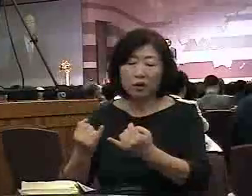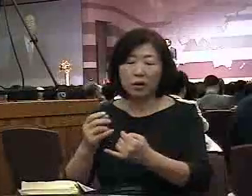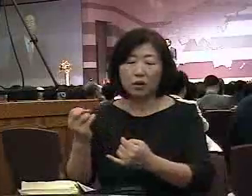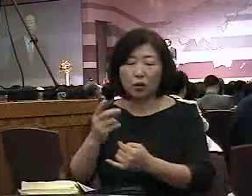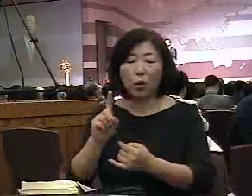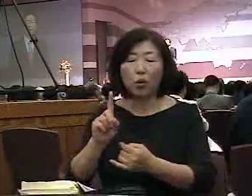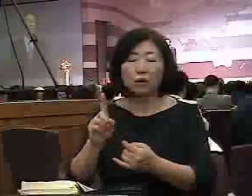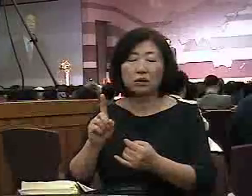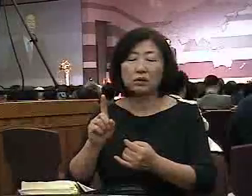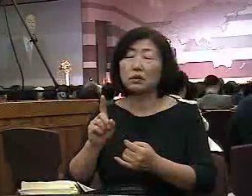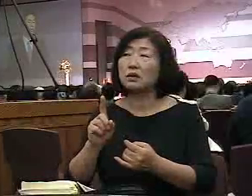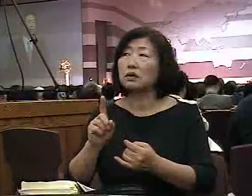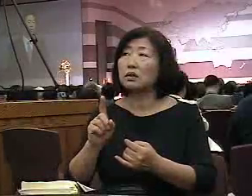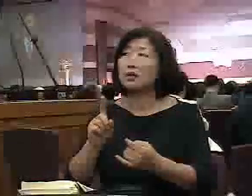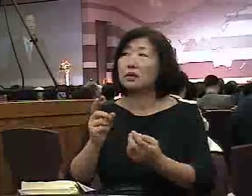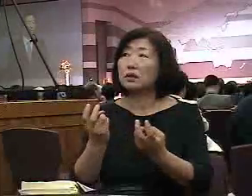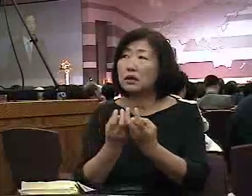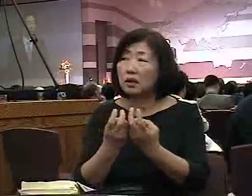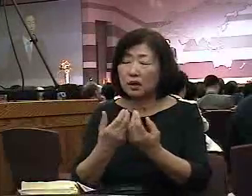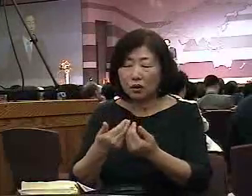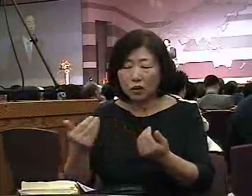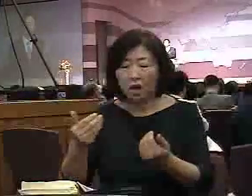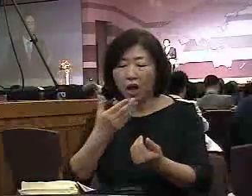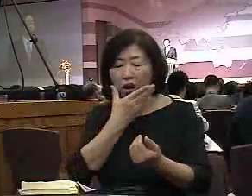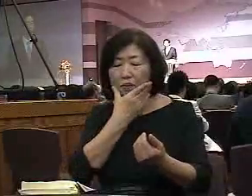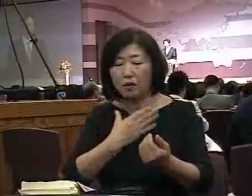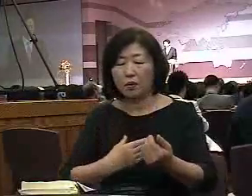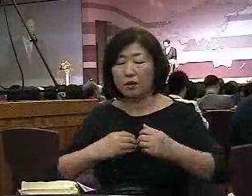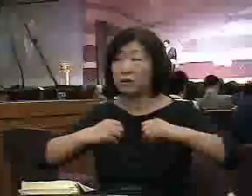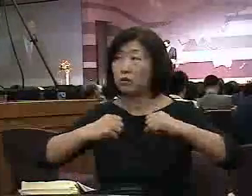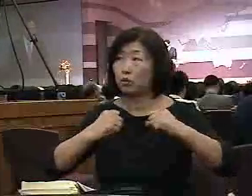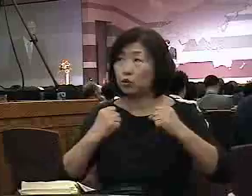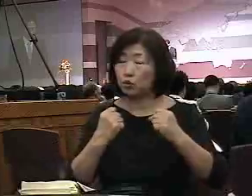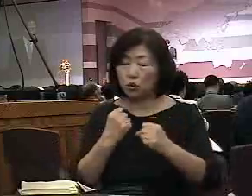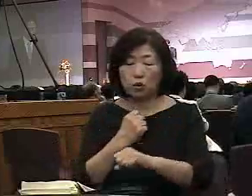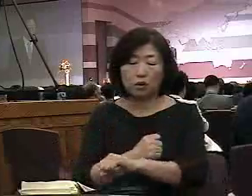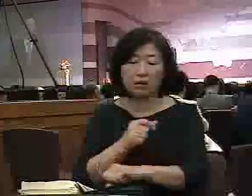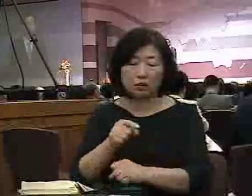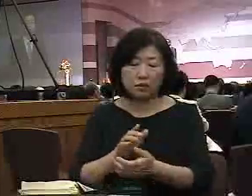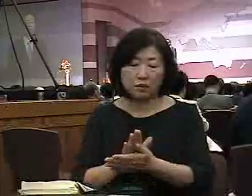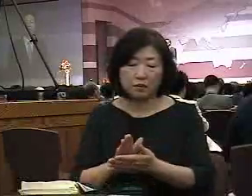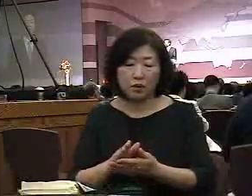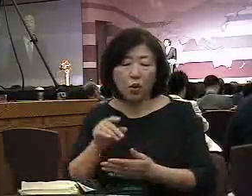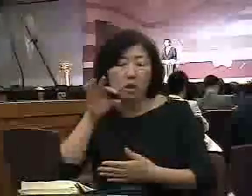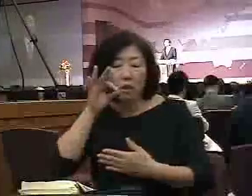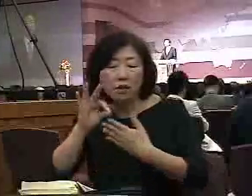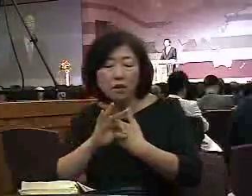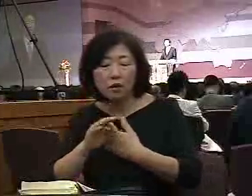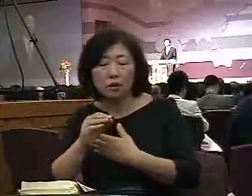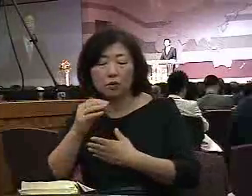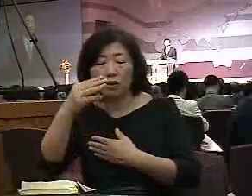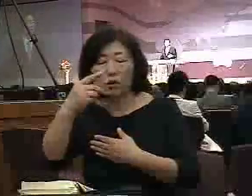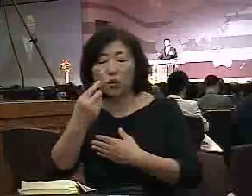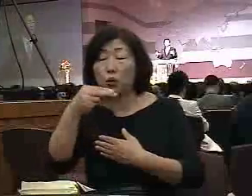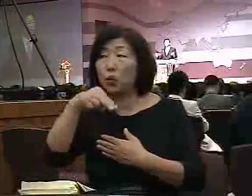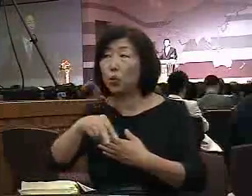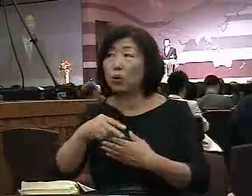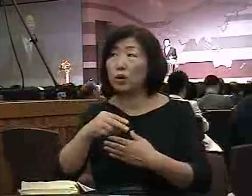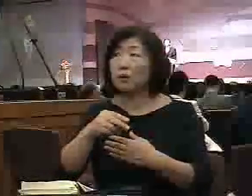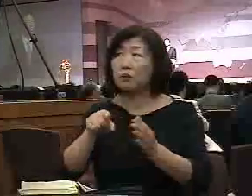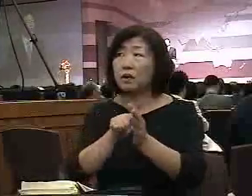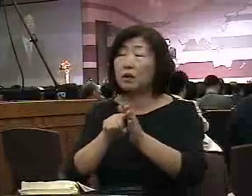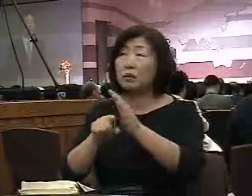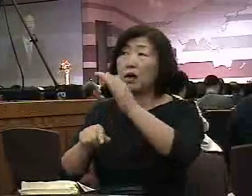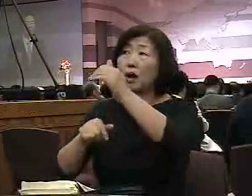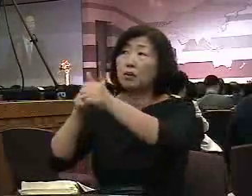어떻게 떠나보냅니까? 그렇게 말할 수도 있는데 아브라함은 순종하는 것입니다. 왜 그러냐면 이 롯은 믿음의